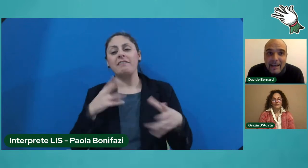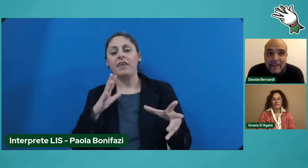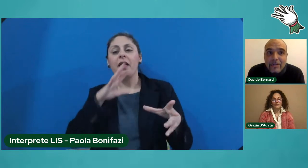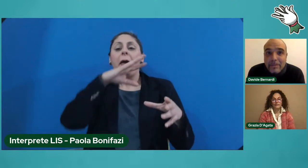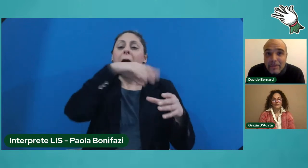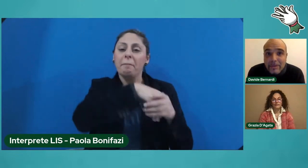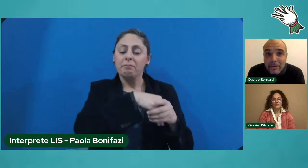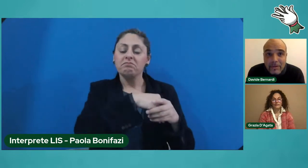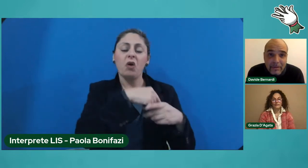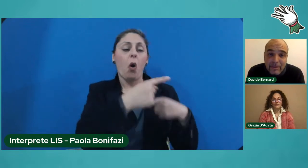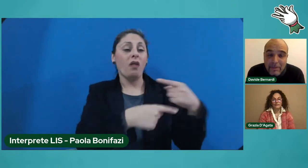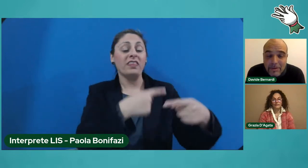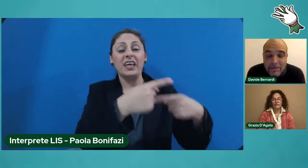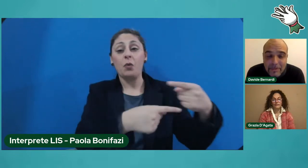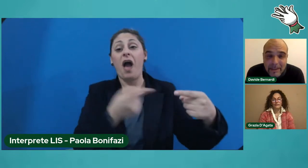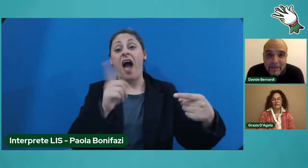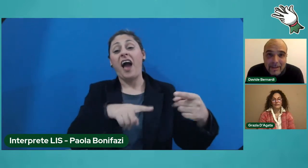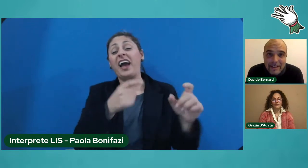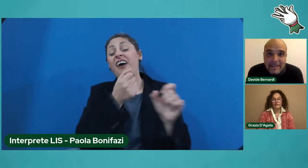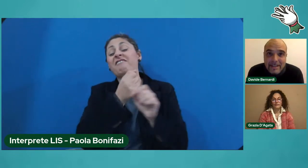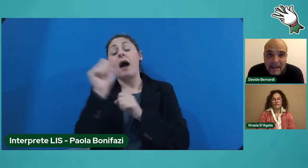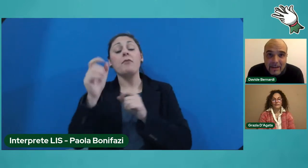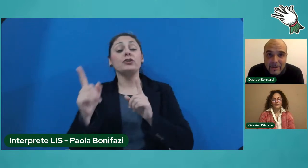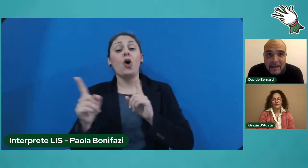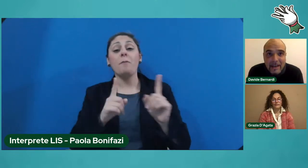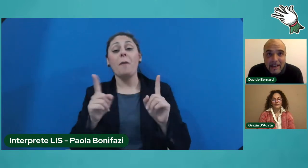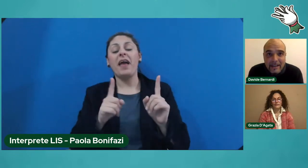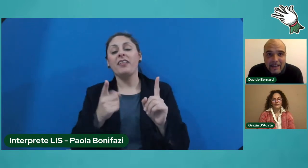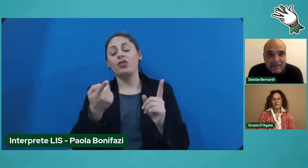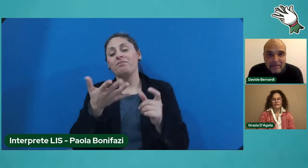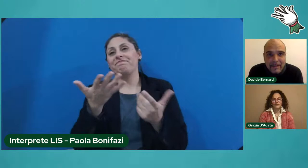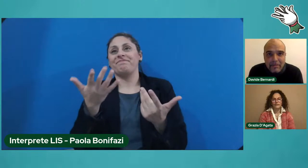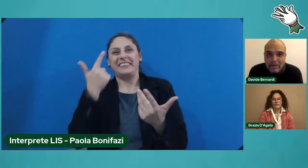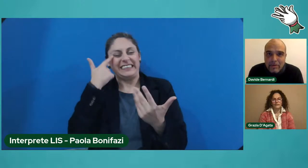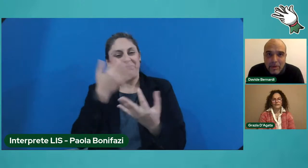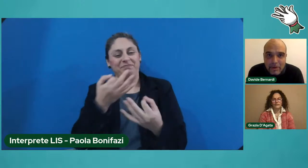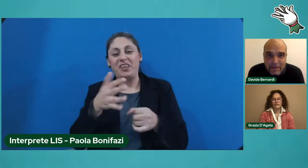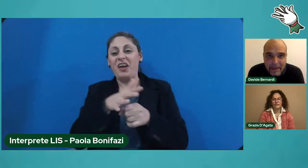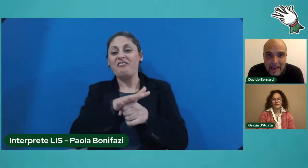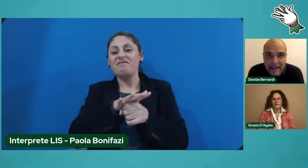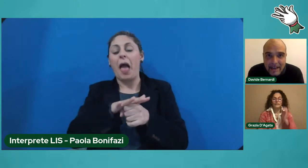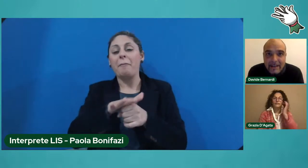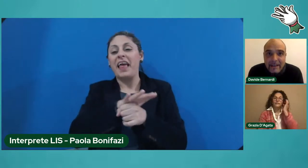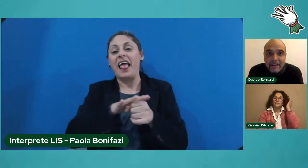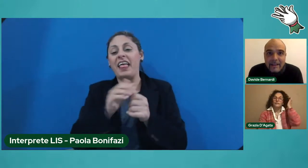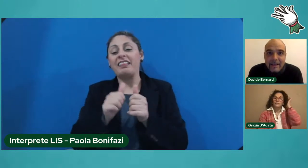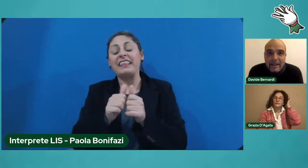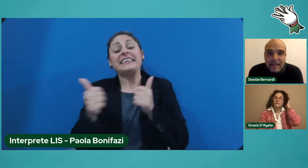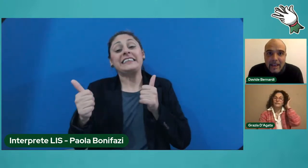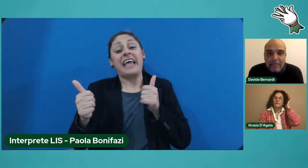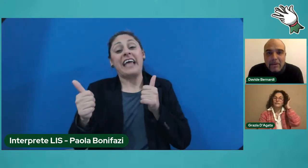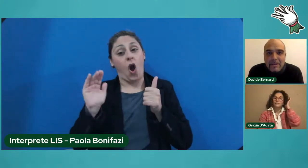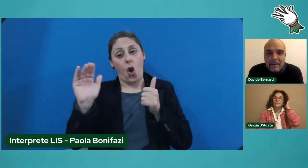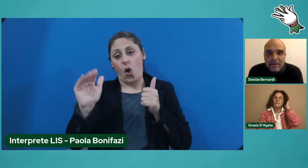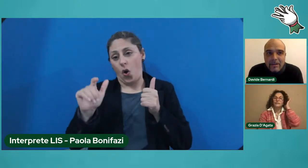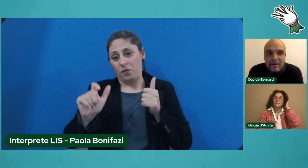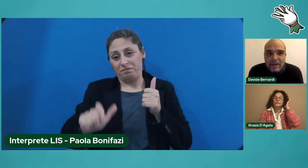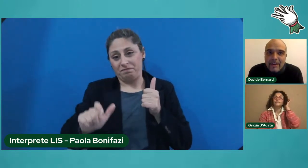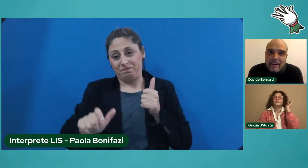anche dopo quel famoso momento del distacco dal proprio nucleo familiare e possano avere